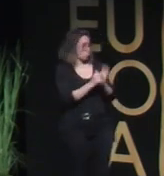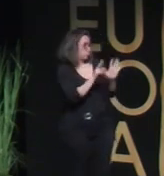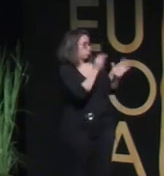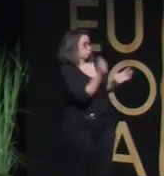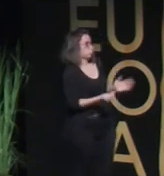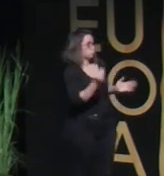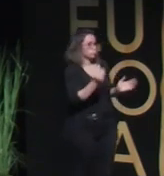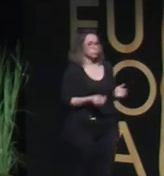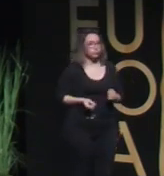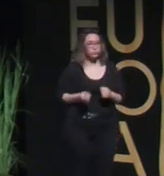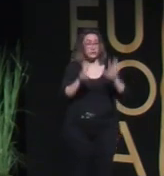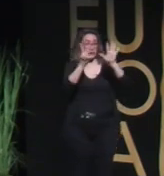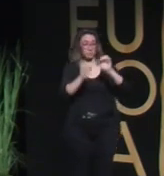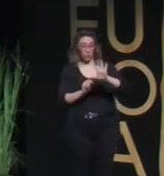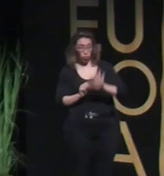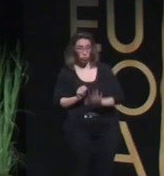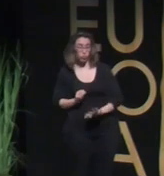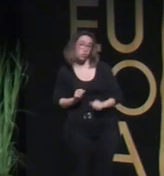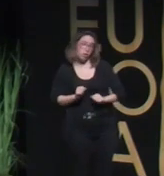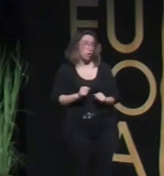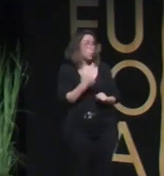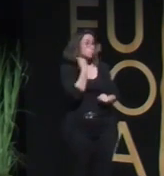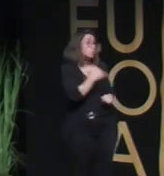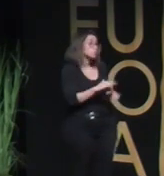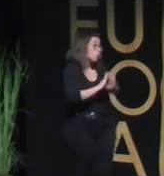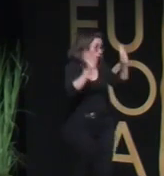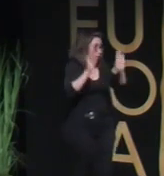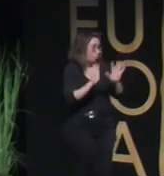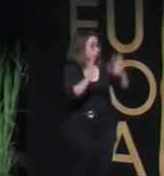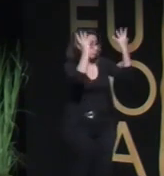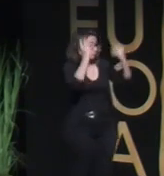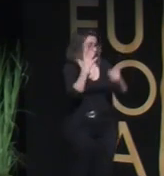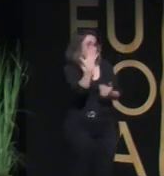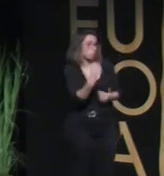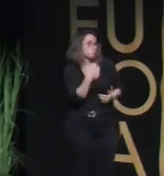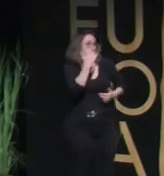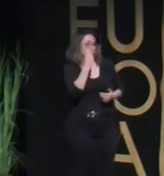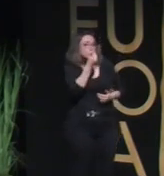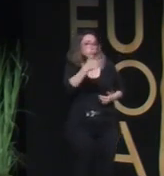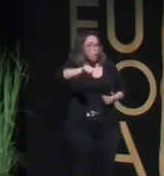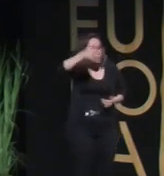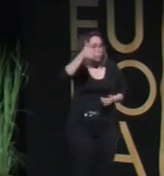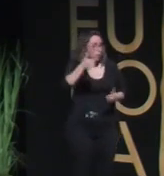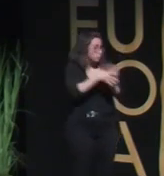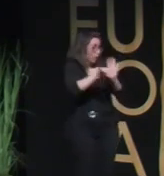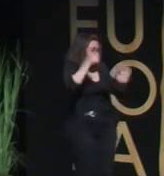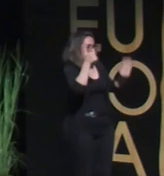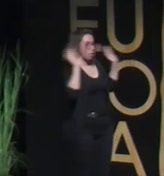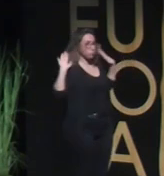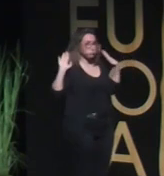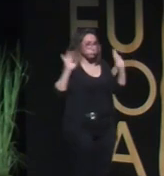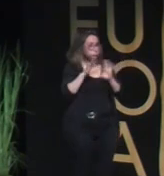pero 3 5, hombre, podrían ser un suspenso, ya, pero son 3 5. Entonces nosotros vamos a ver que, cuidado, que la próxima puede ser suspenso, y dice, no, pero está aprobado. ¿No? Entonces,